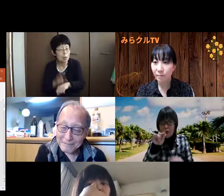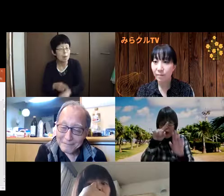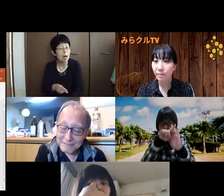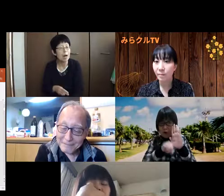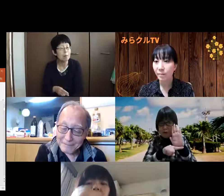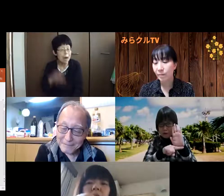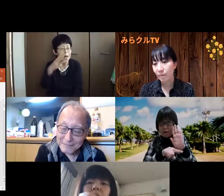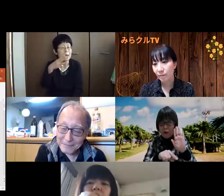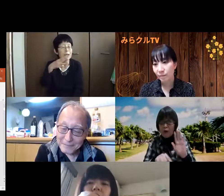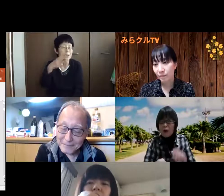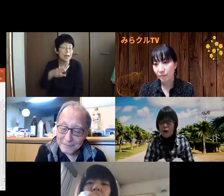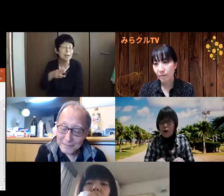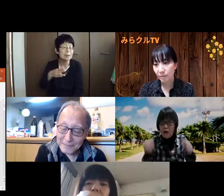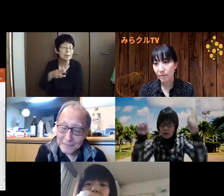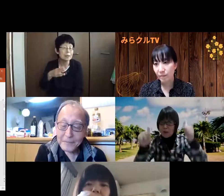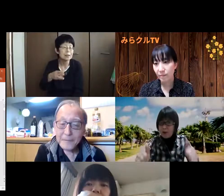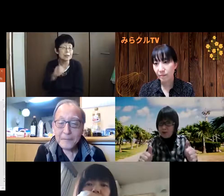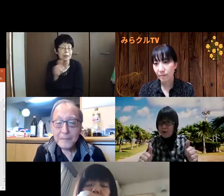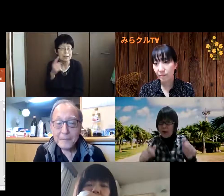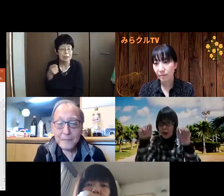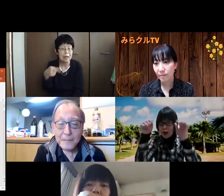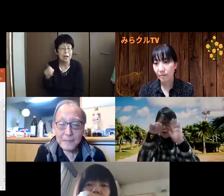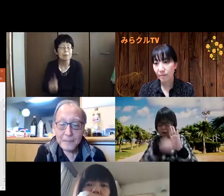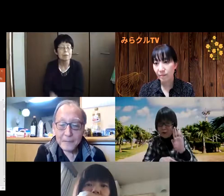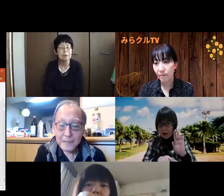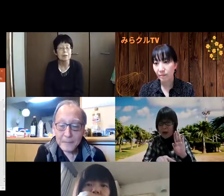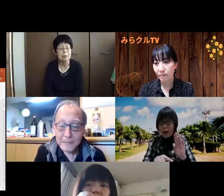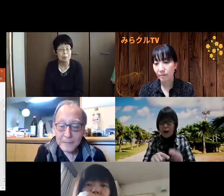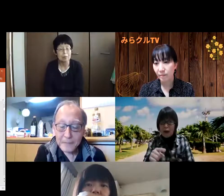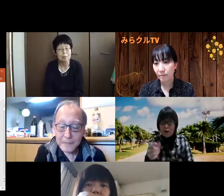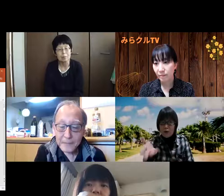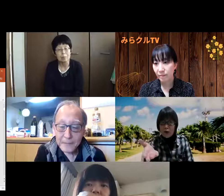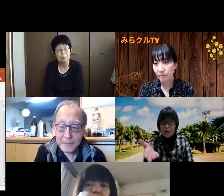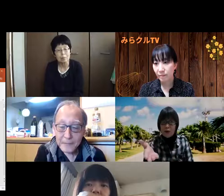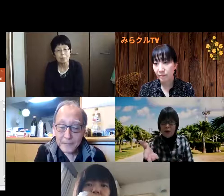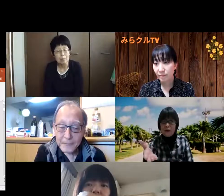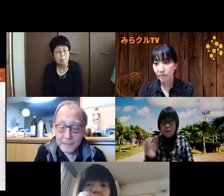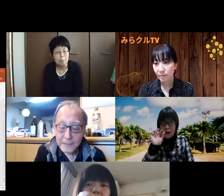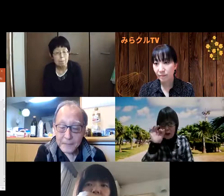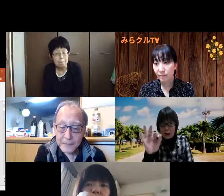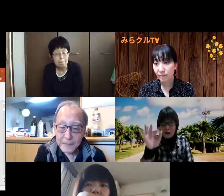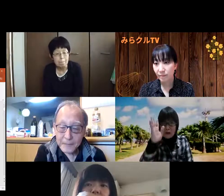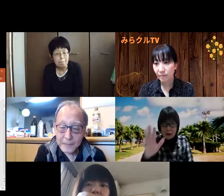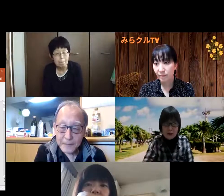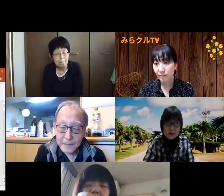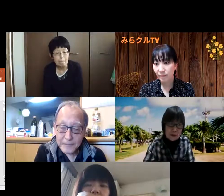アドレスとホームページのアドレスは、あとこれをご覧見てください。